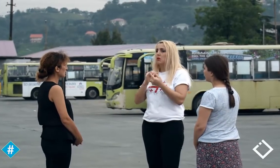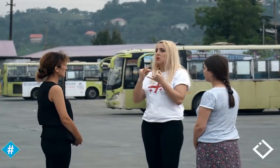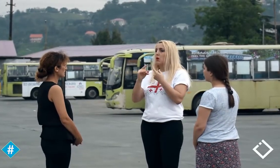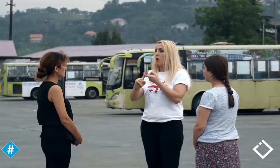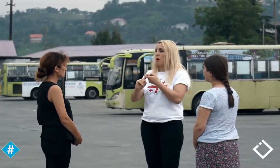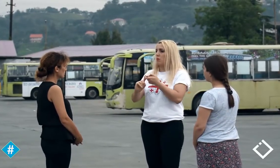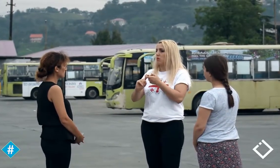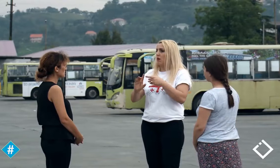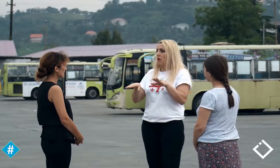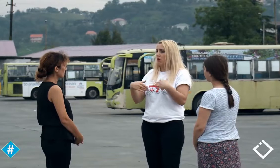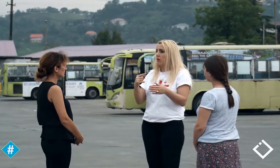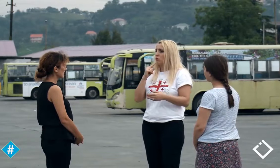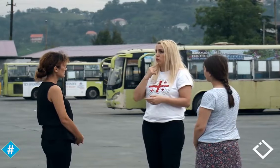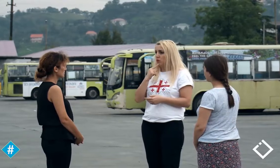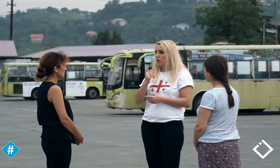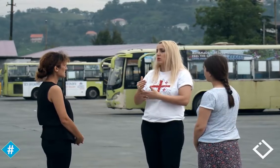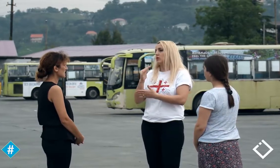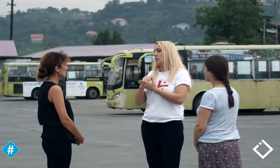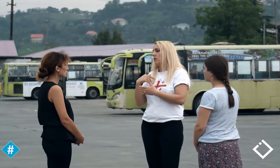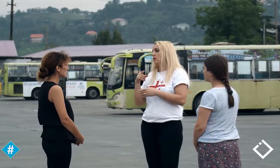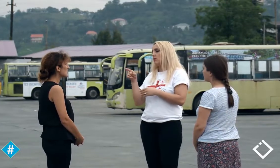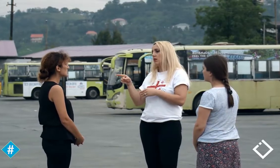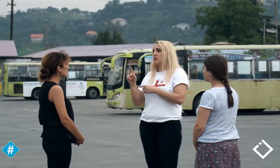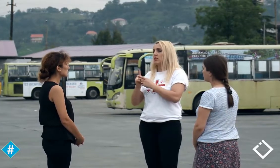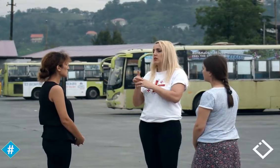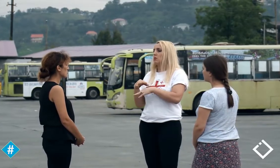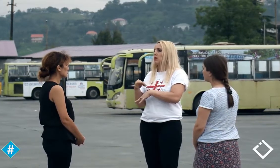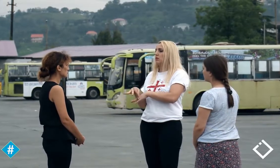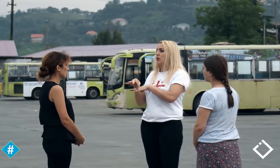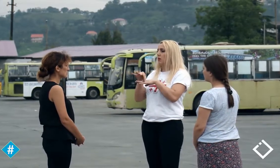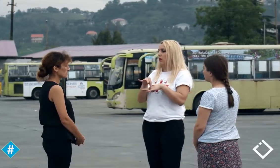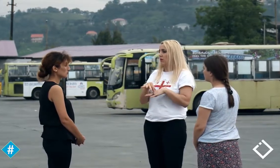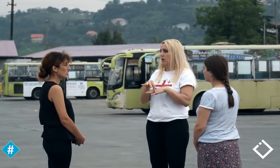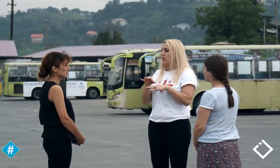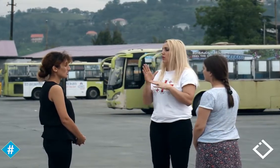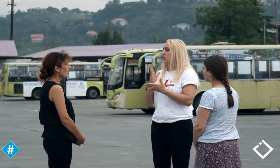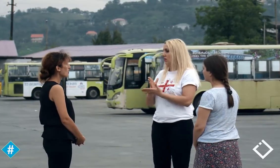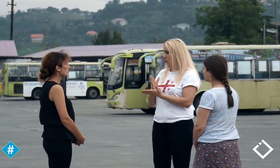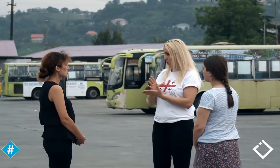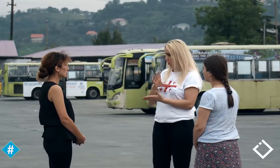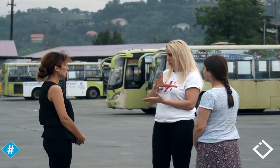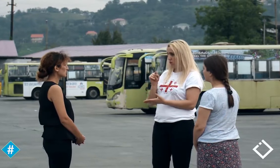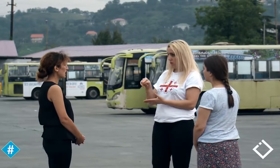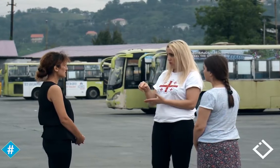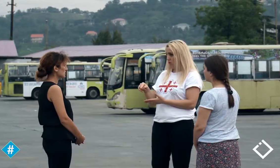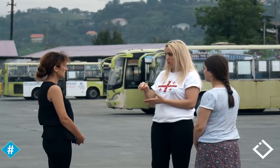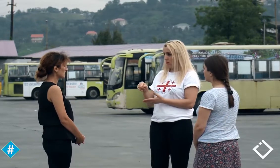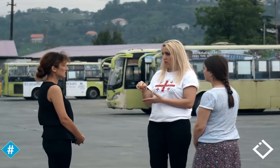ან კონტროლიორმა ჯარიმა უნდა დამიწეროს რაღაცა, ასეთ დროს ძალიან რთულია კომუნიკაცია. თუ რაღაც აი უფრო სერიოზულ რაღაცაში